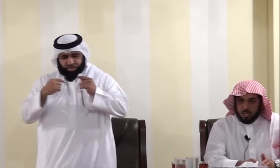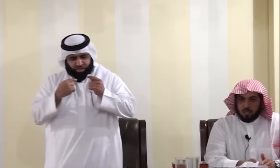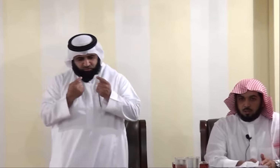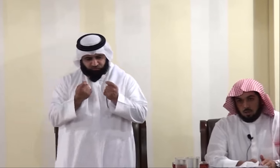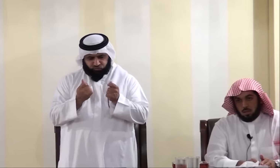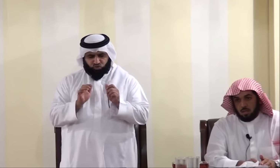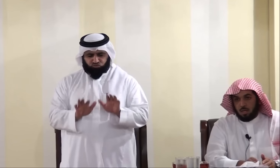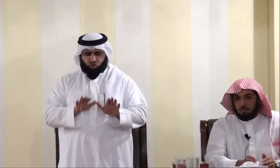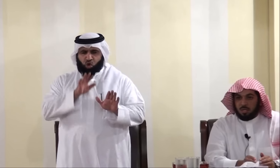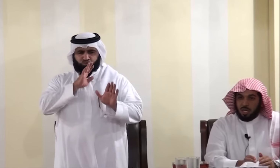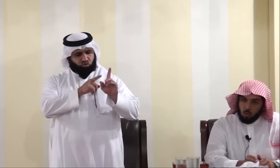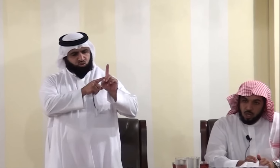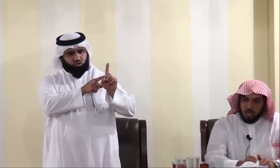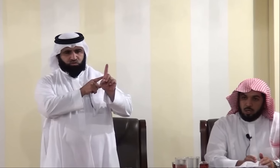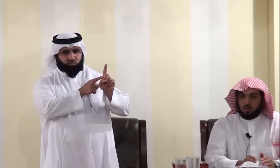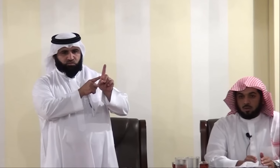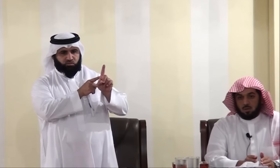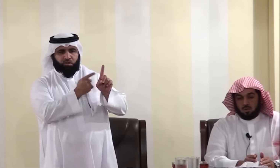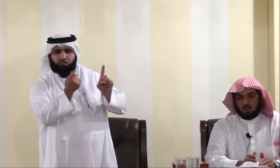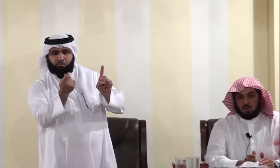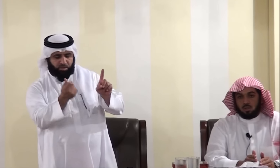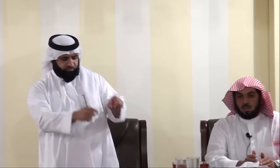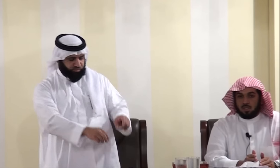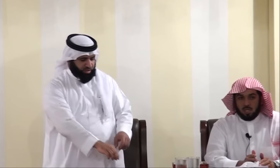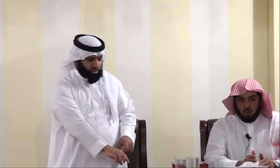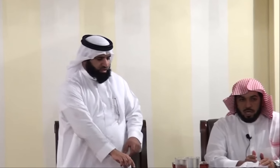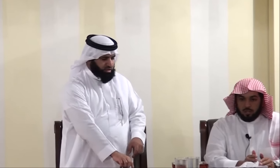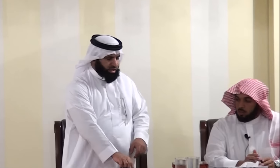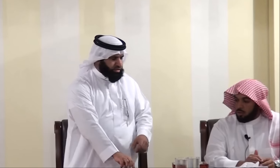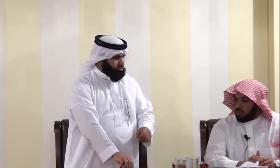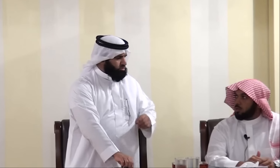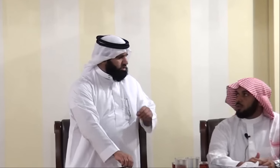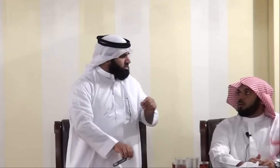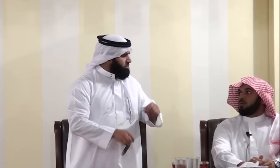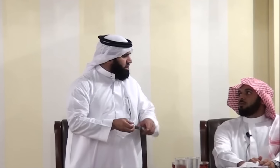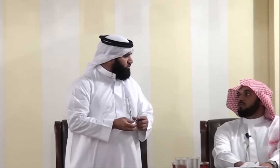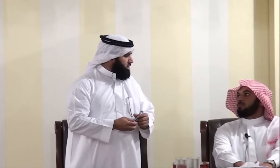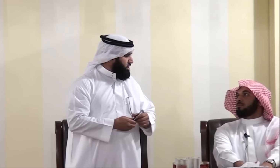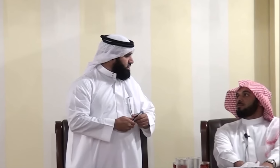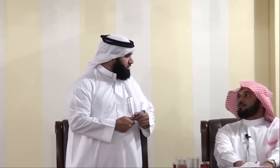المتوفى من أموال، سواء